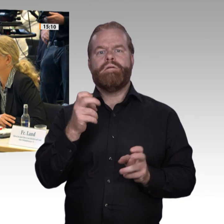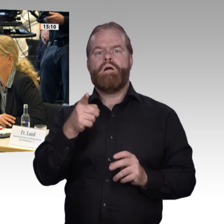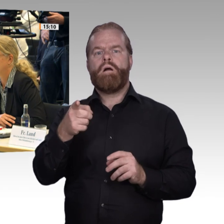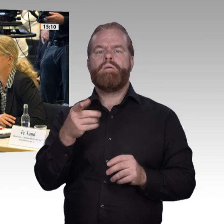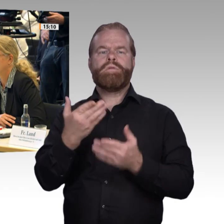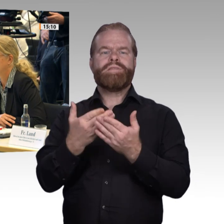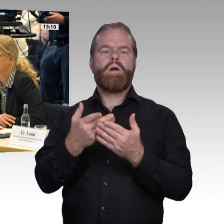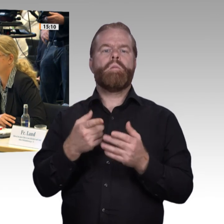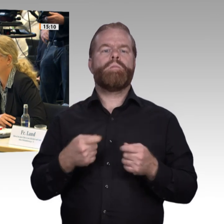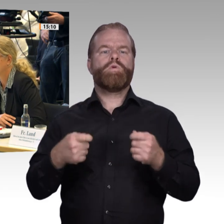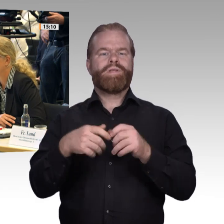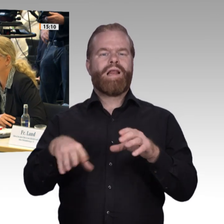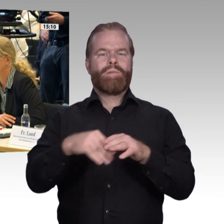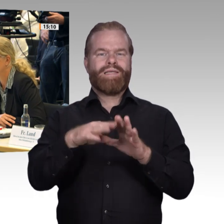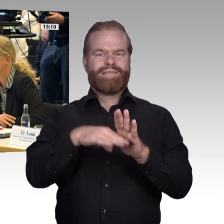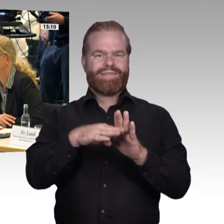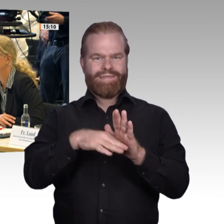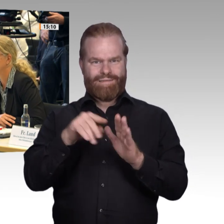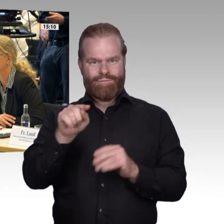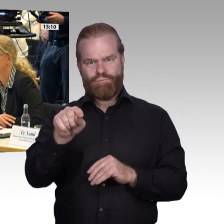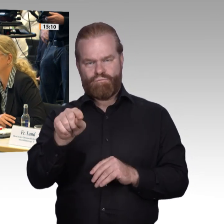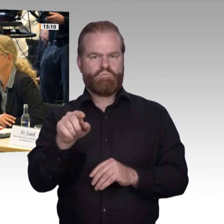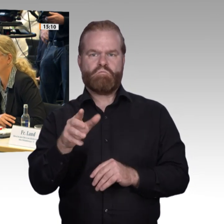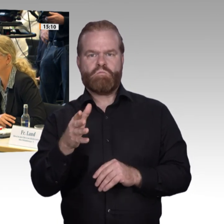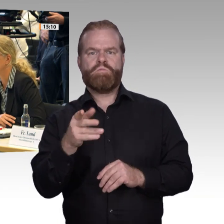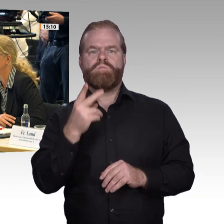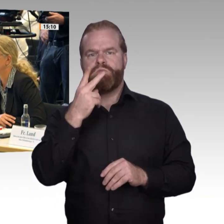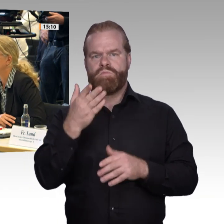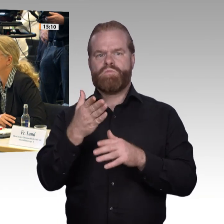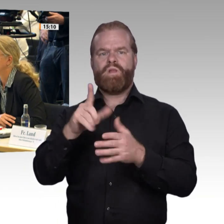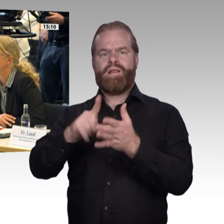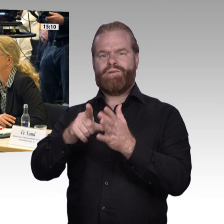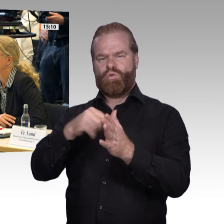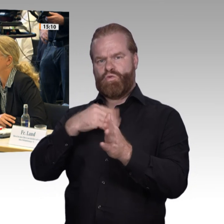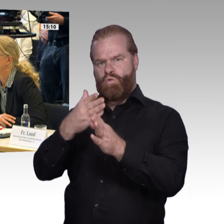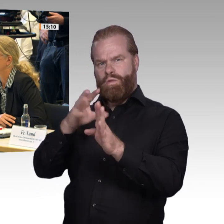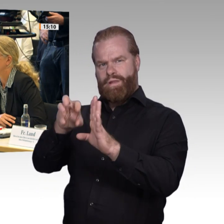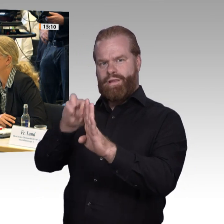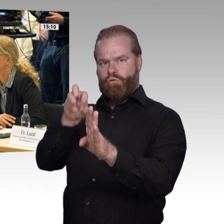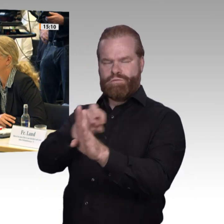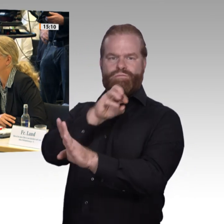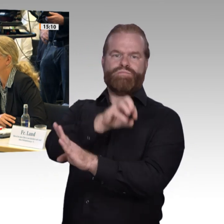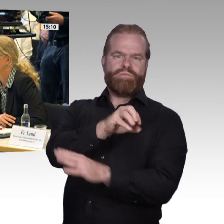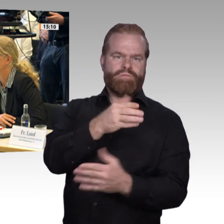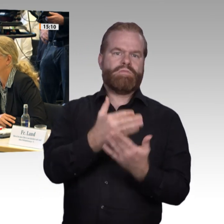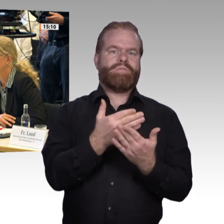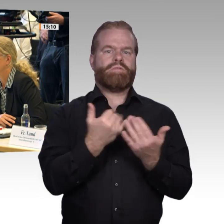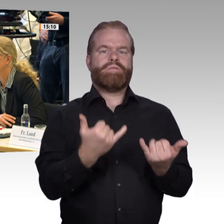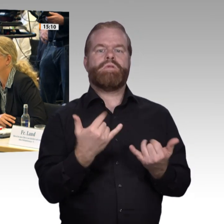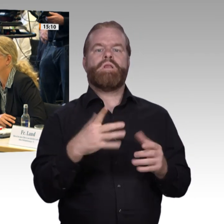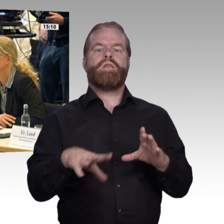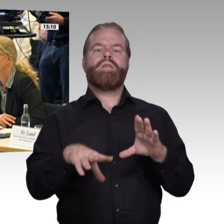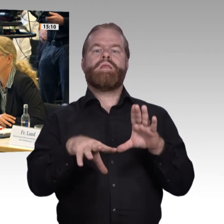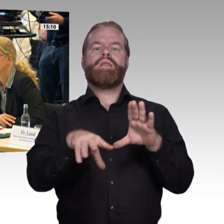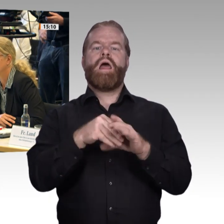Teilhabeleistung zu machen. Insofern ist das da eine ganz konsequente Folge. Bei den Pflegeleistungen, oder besser bei der